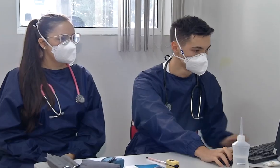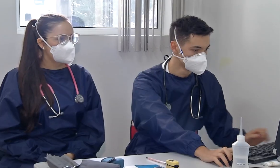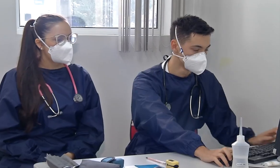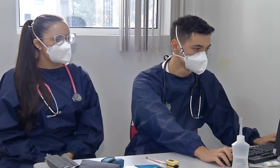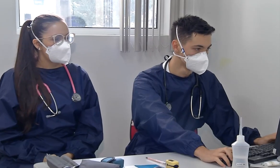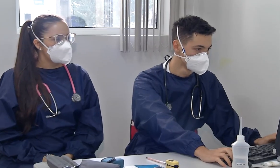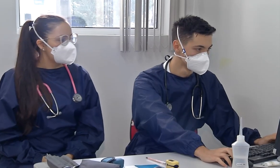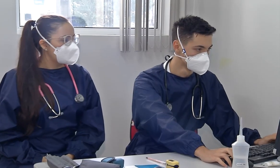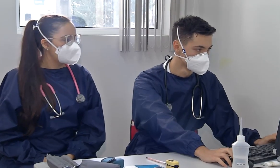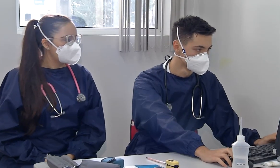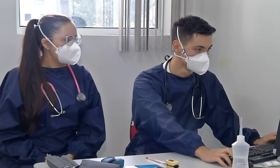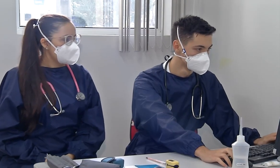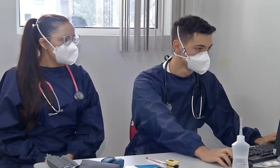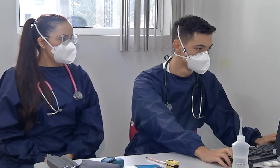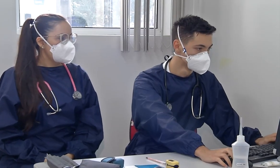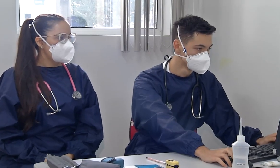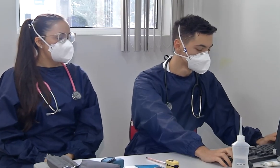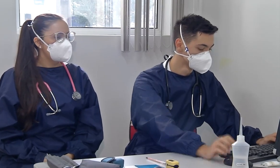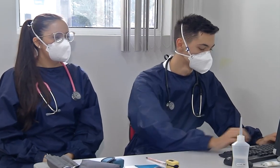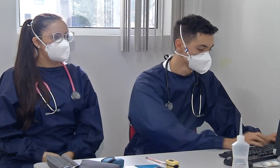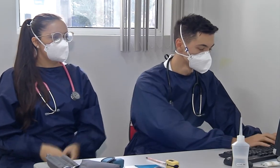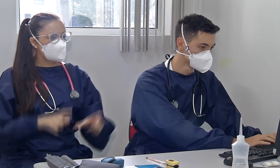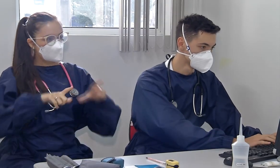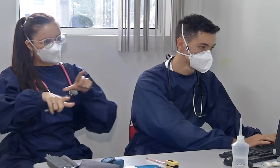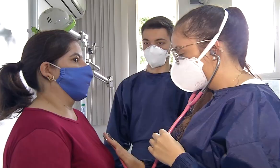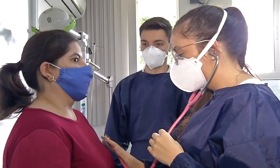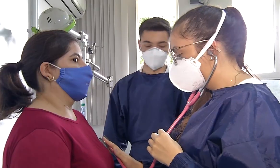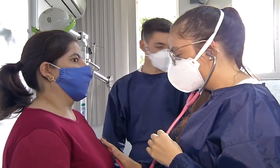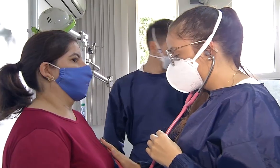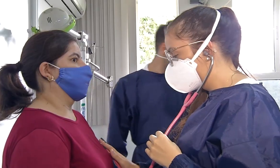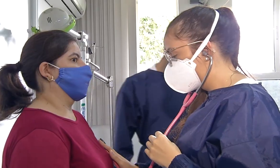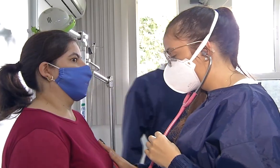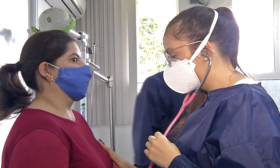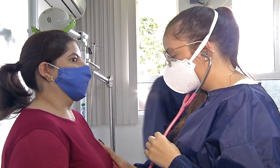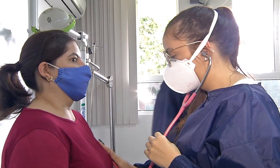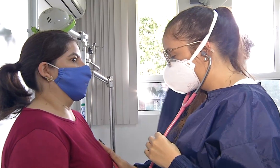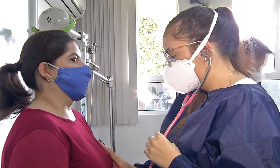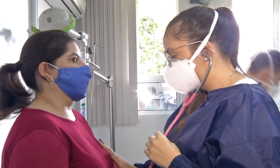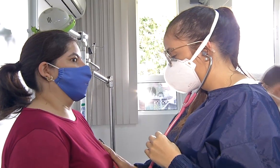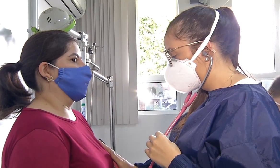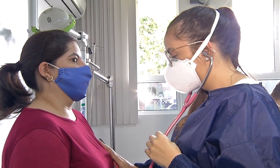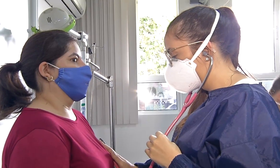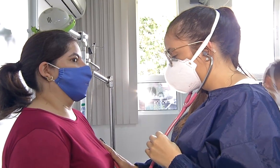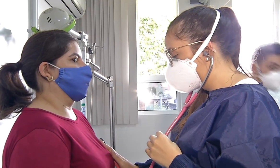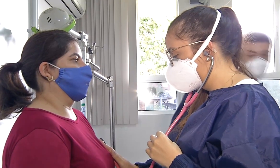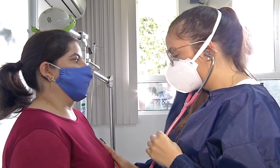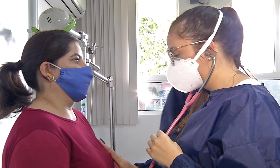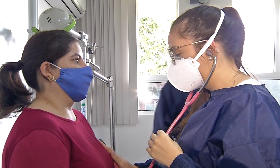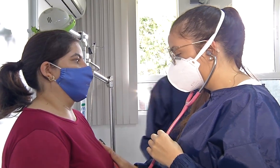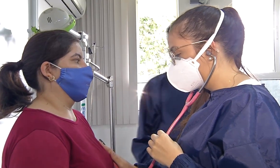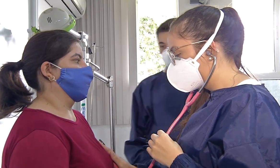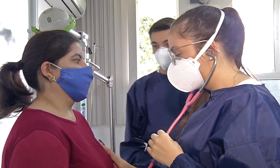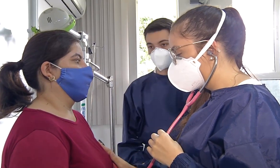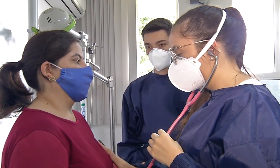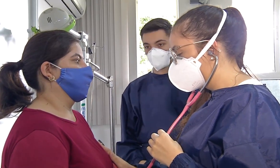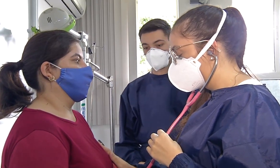As consultas de rotina têm, em média, duração de uma hora. Nos últimos 10 minutos de atendimento, são